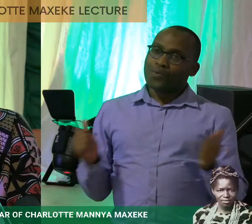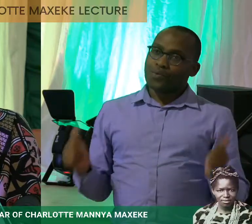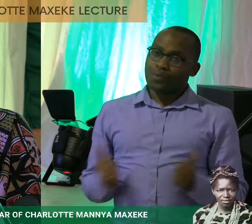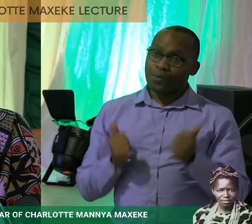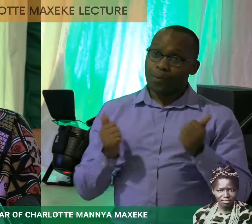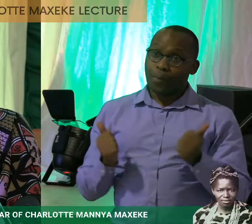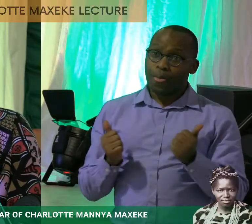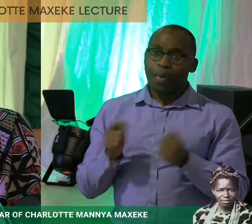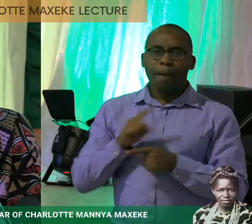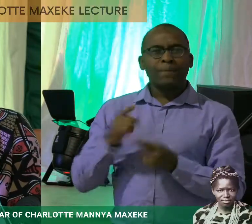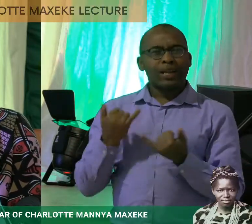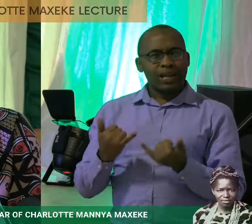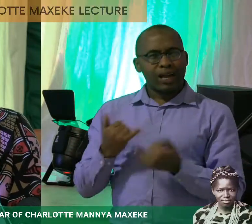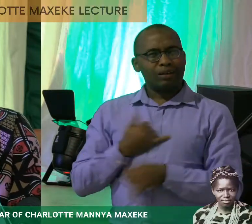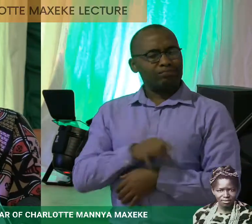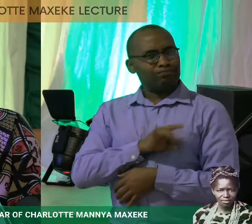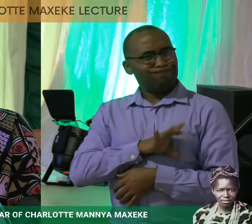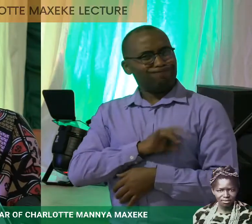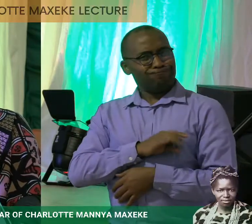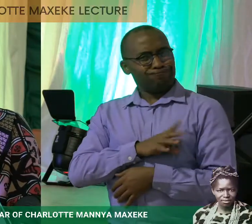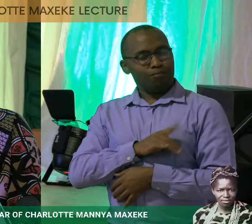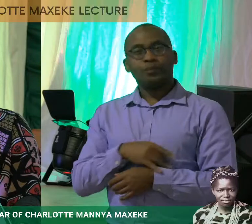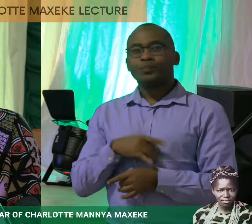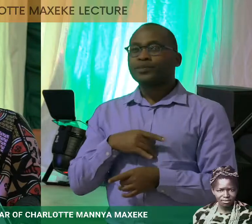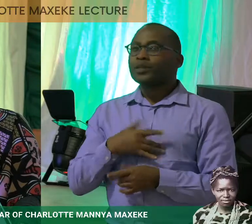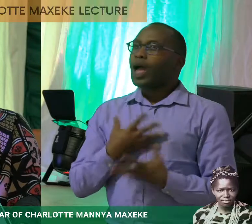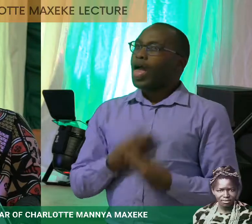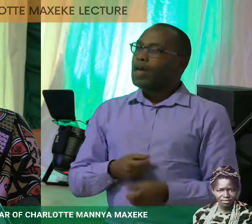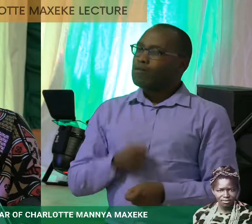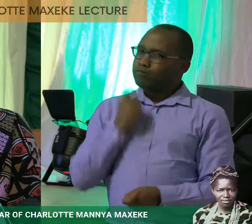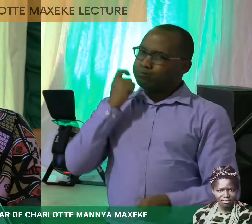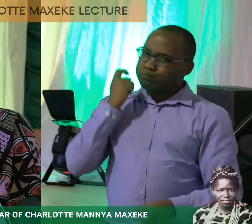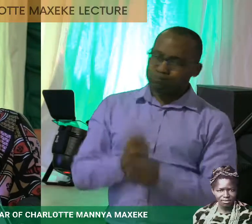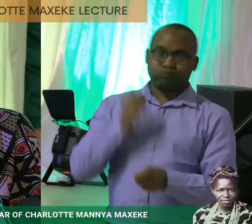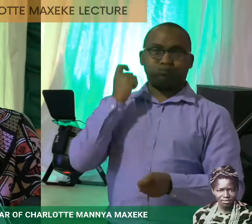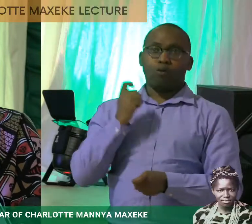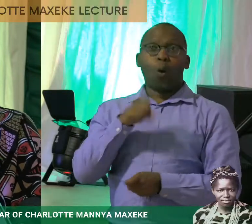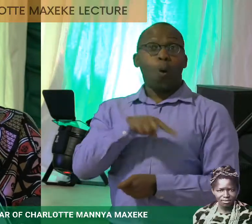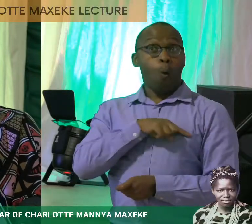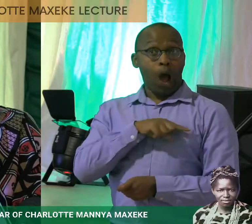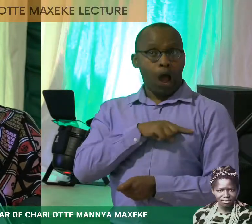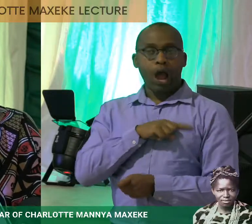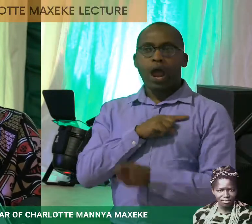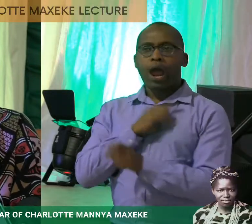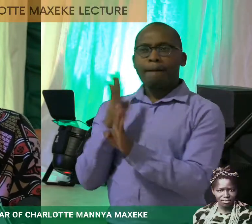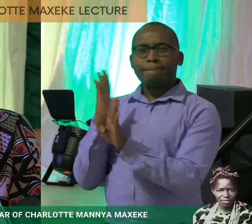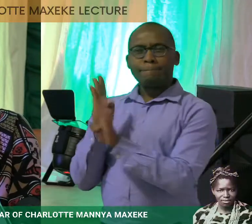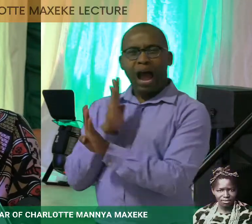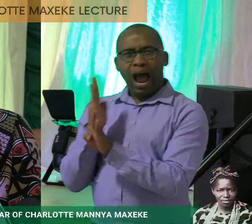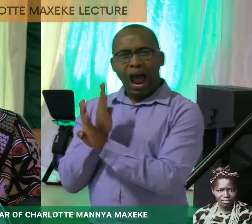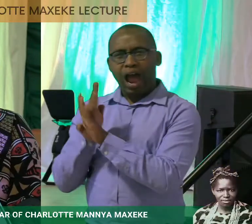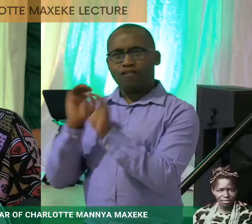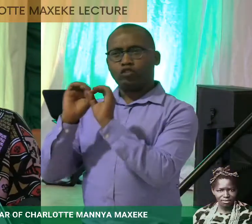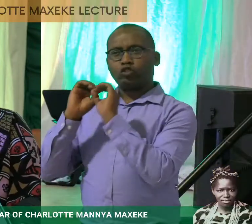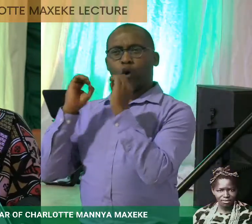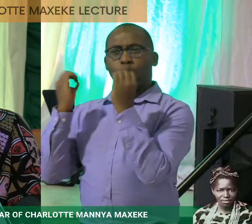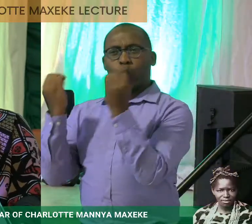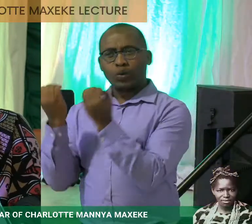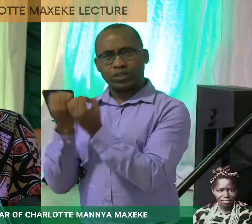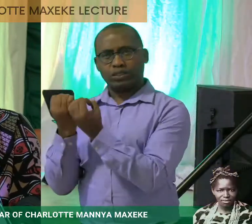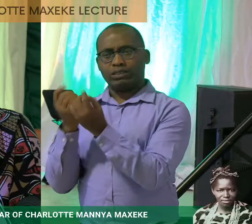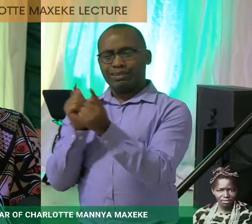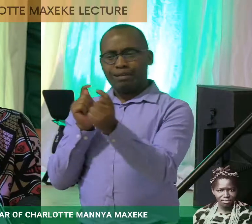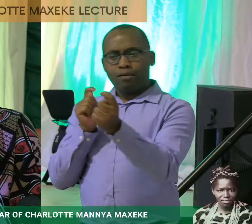ukuqaphela ukuba kumaqumrhu abucala akukho nkqubela efanayo. Inguqu ihamba ngonyawo